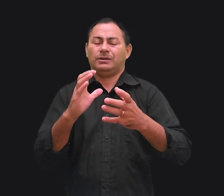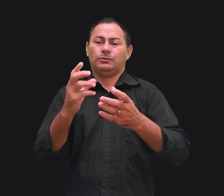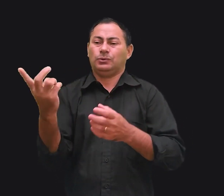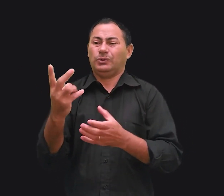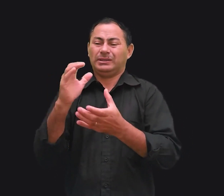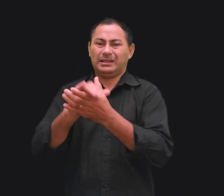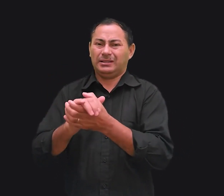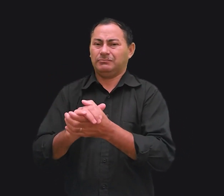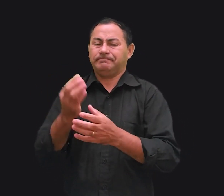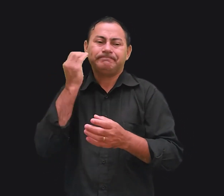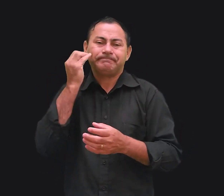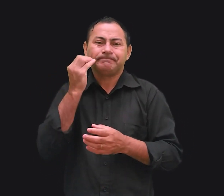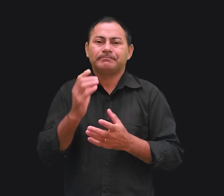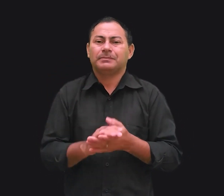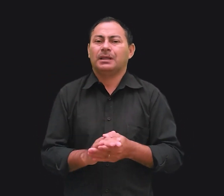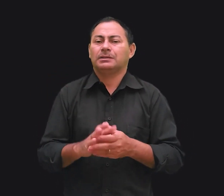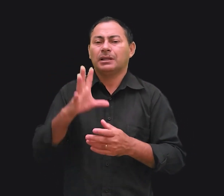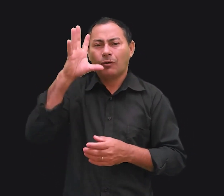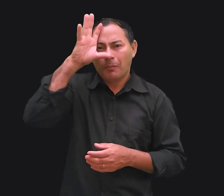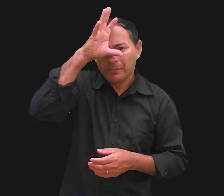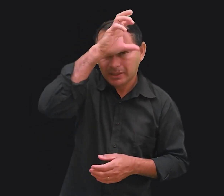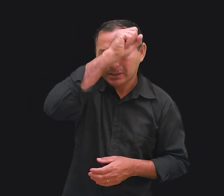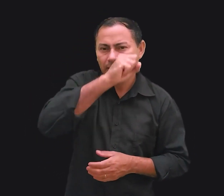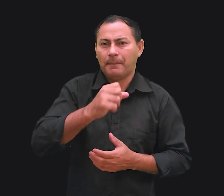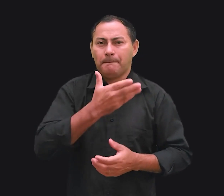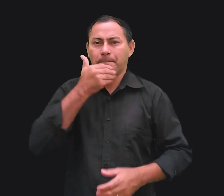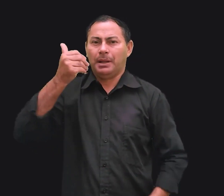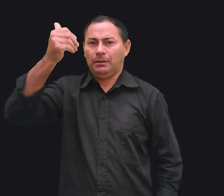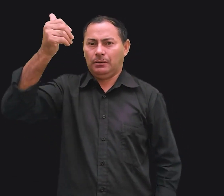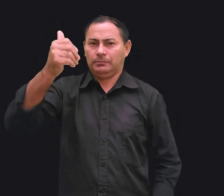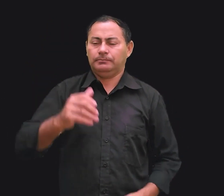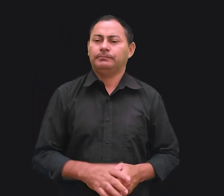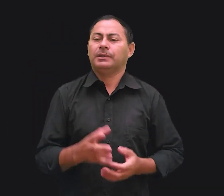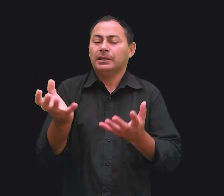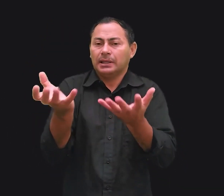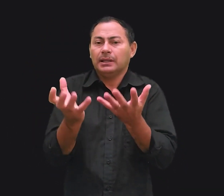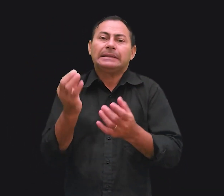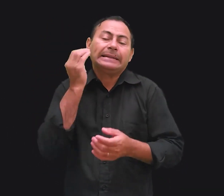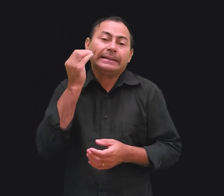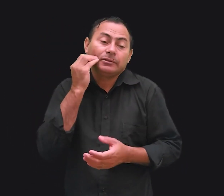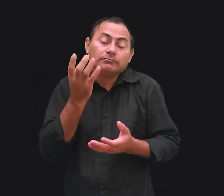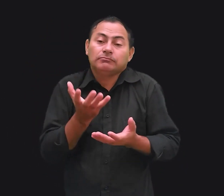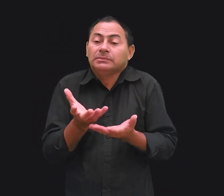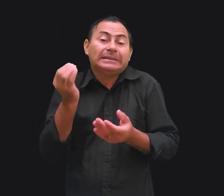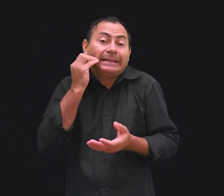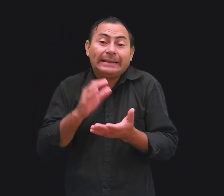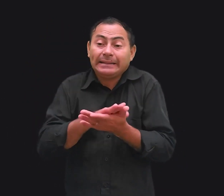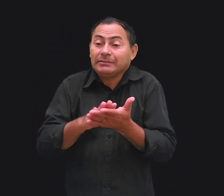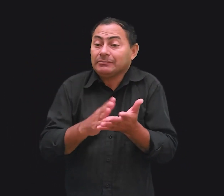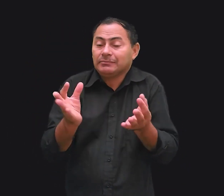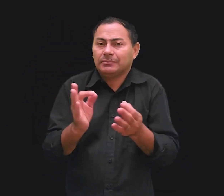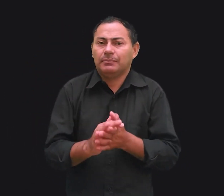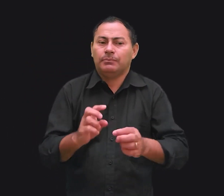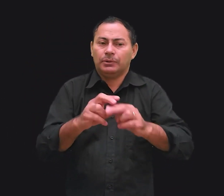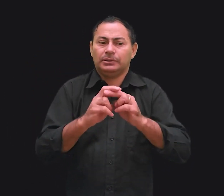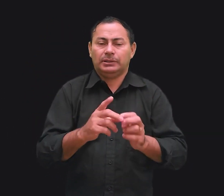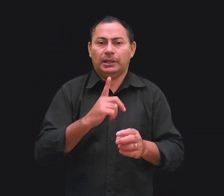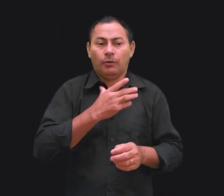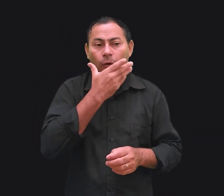compatibilidade. O casal não tenta mais se compreender melhor. Eles sequer tentam. Daí ouvimos homens